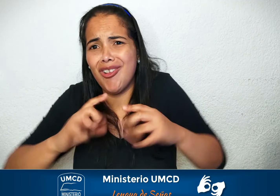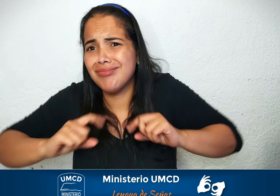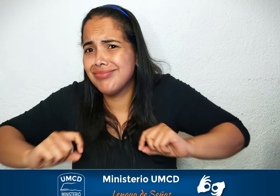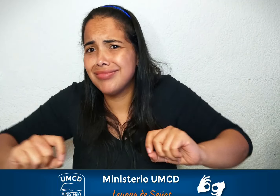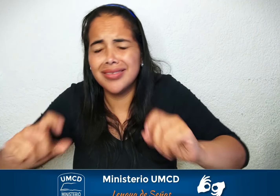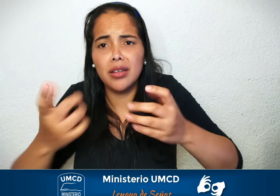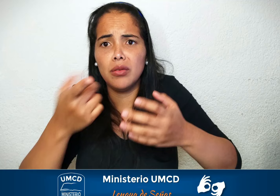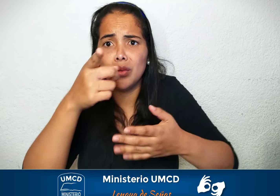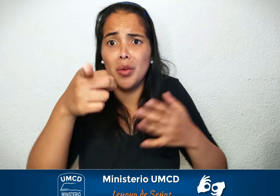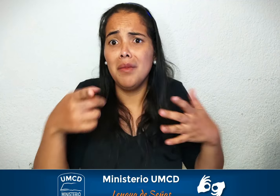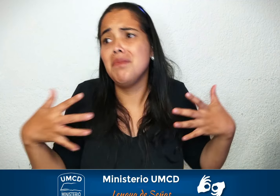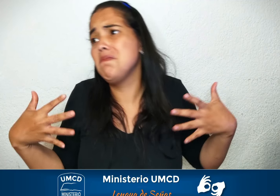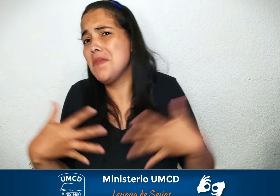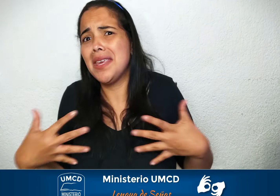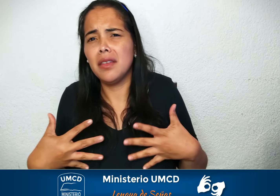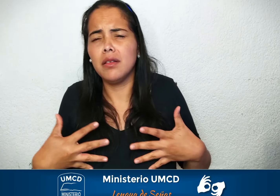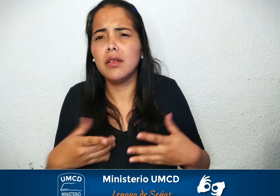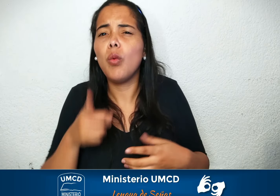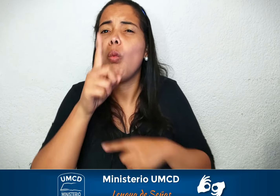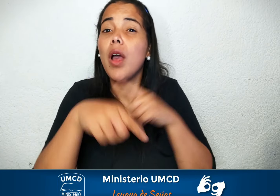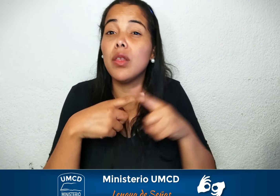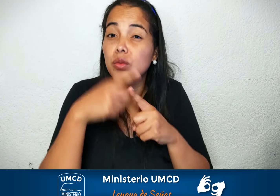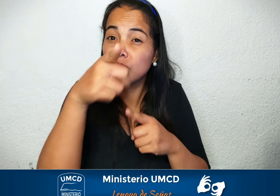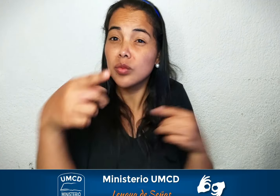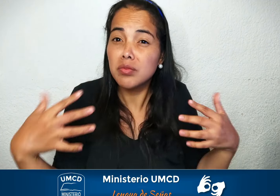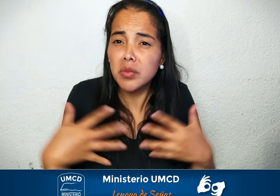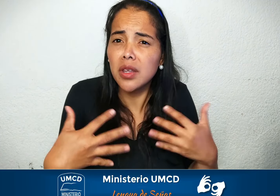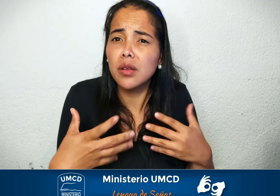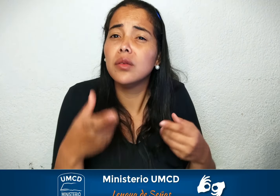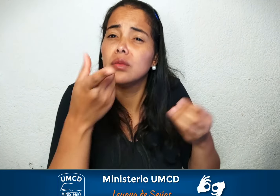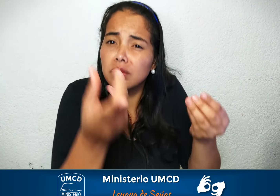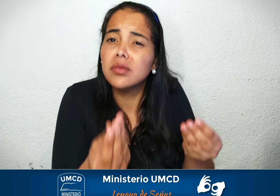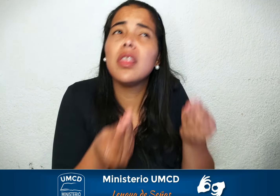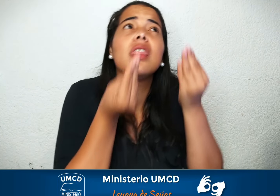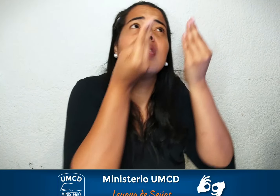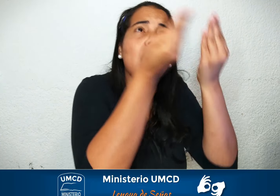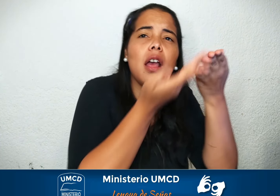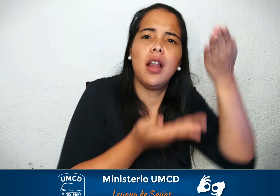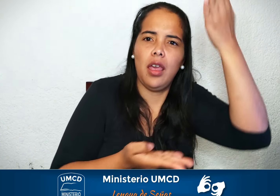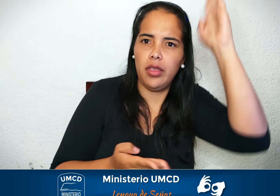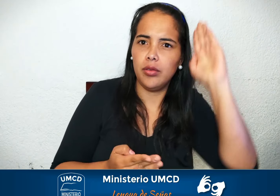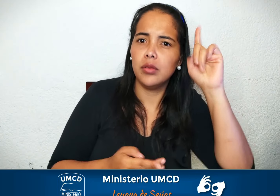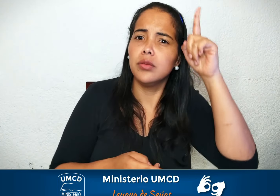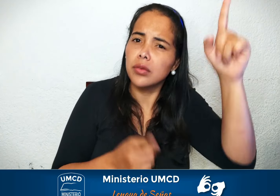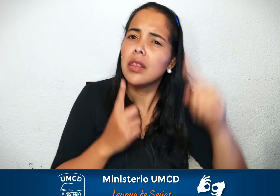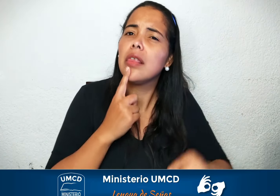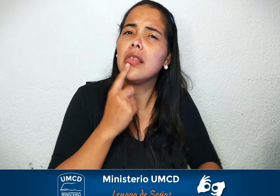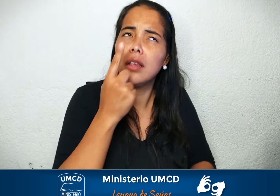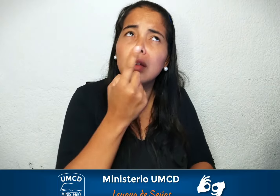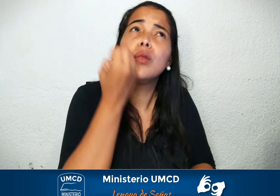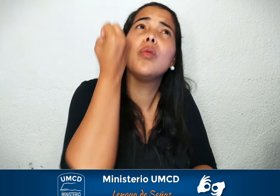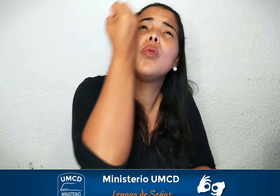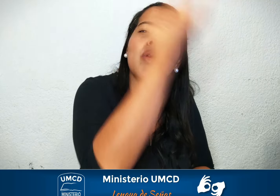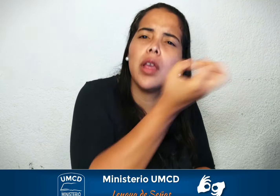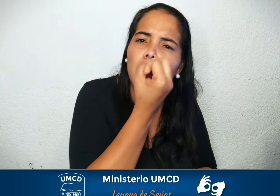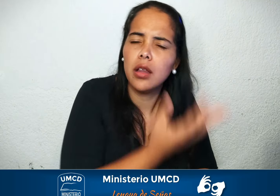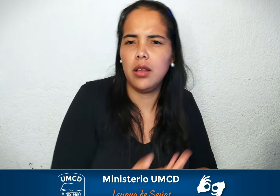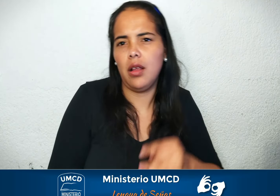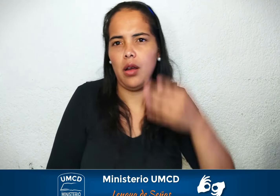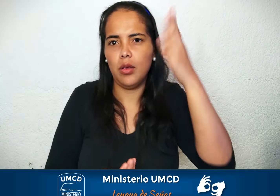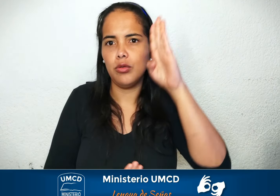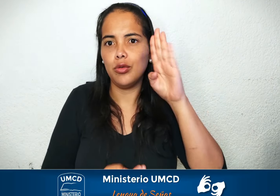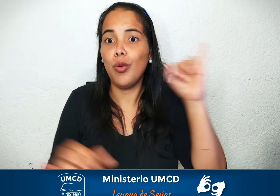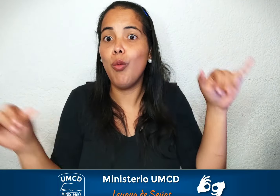temor. Pues cada vez que tengamos en nuestras vidas circunstancias que nos atemoricen, nosotros